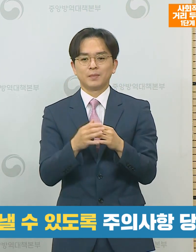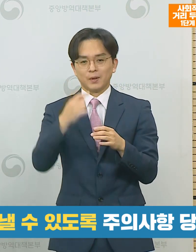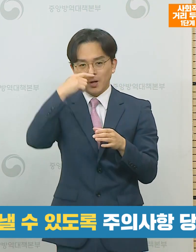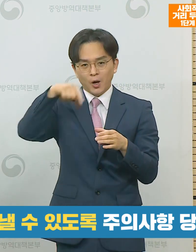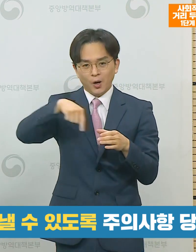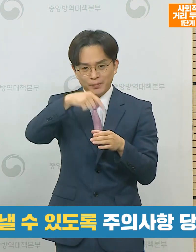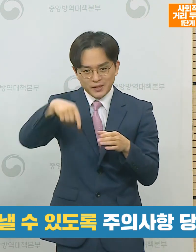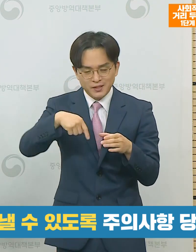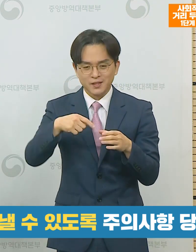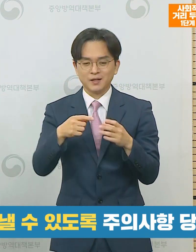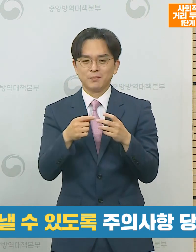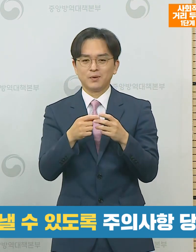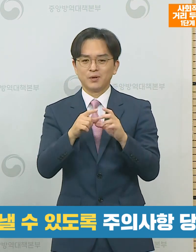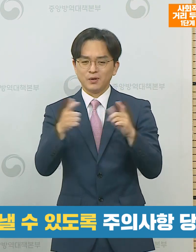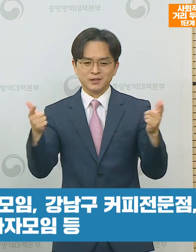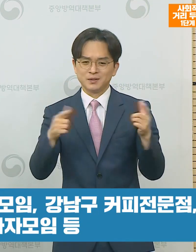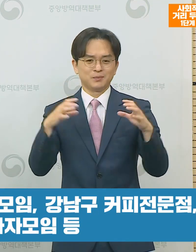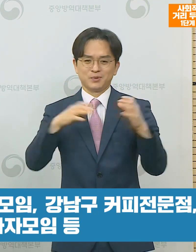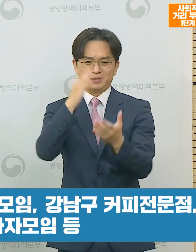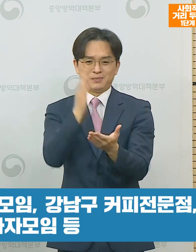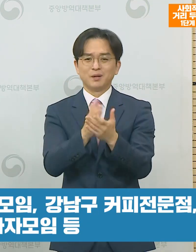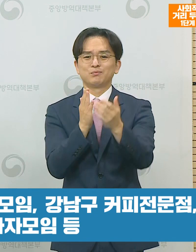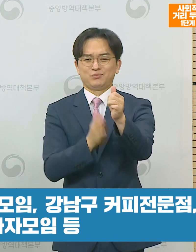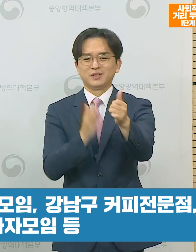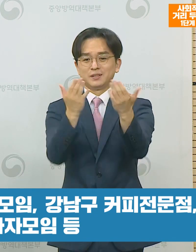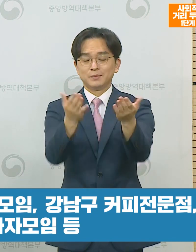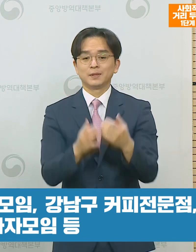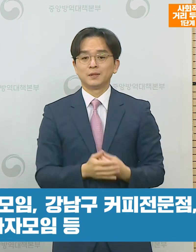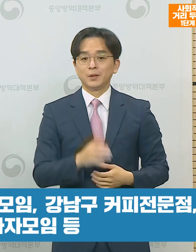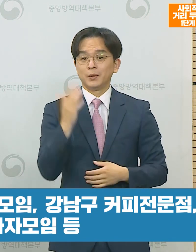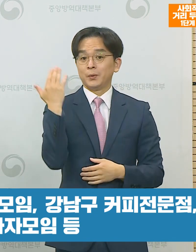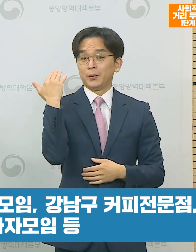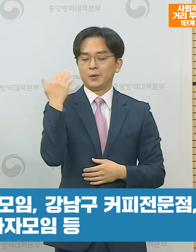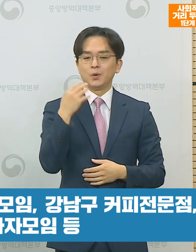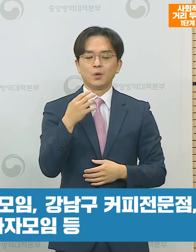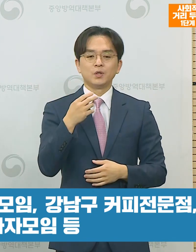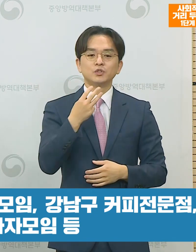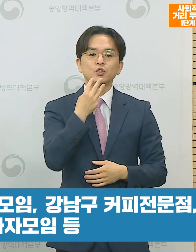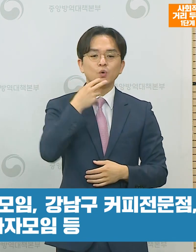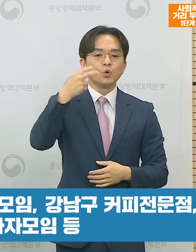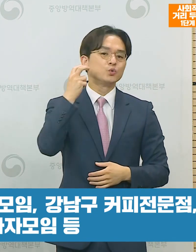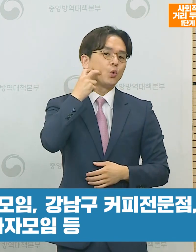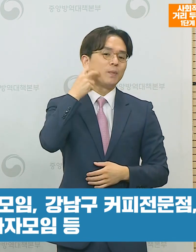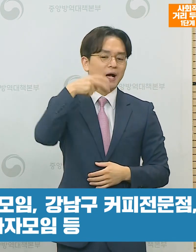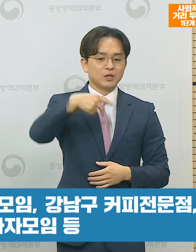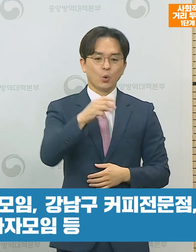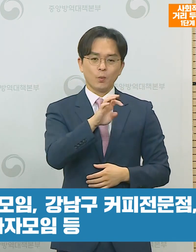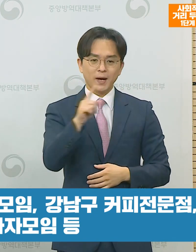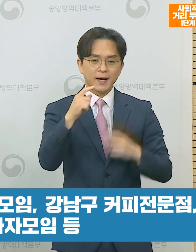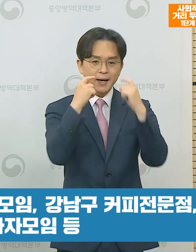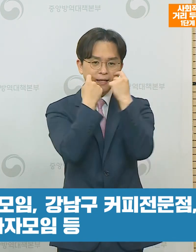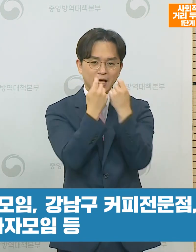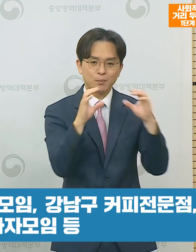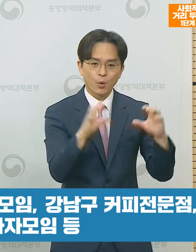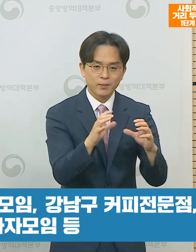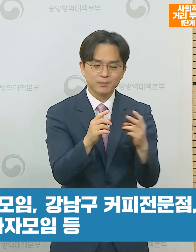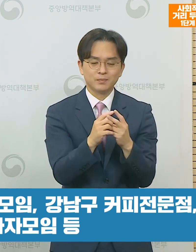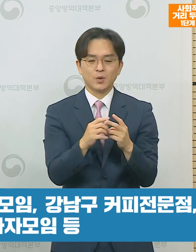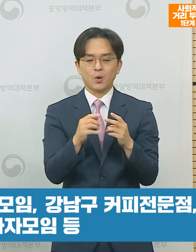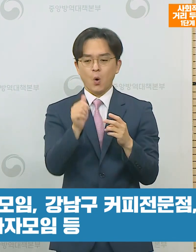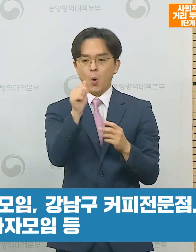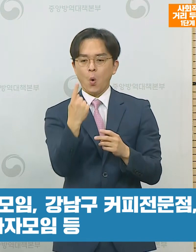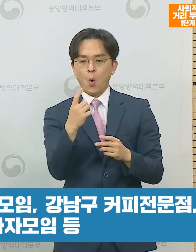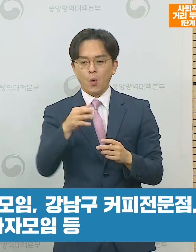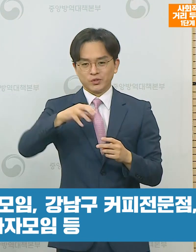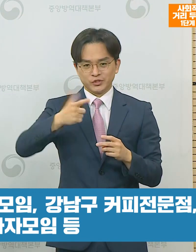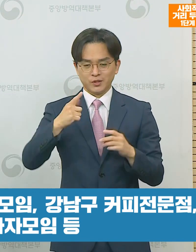수 있도록 주의사항을 당부를 드립니다. 최근 들어서 송파구 지인 모임, 홍천 캠핑 모임, 그리고 강남구의